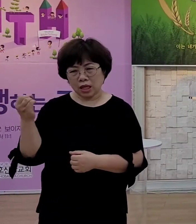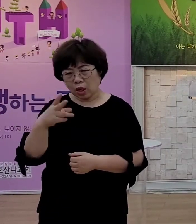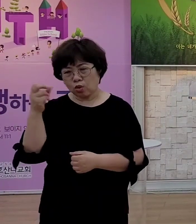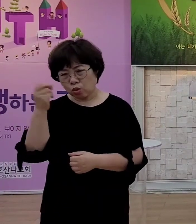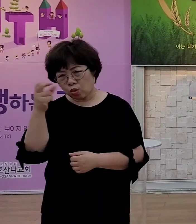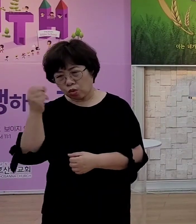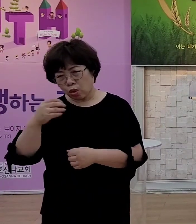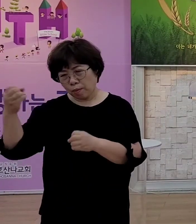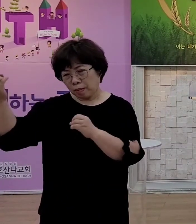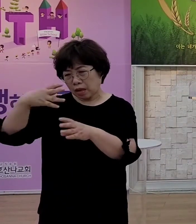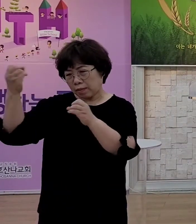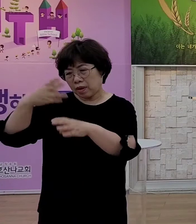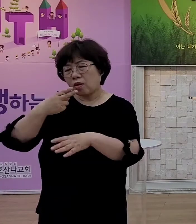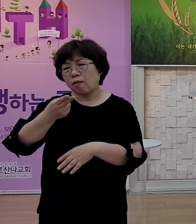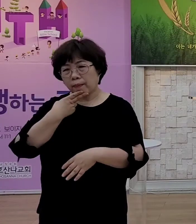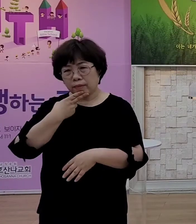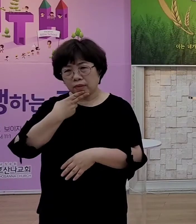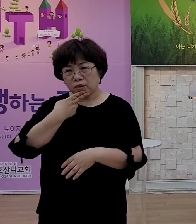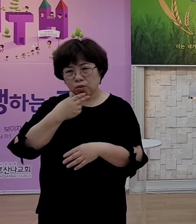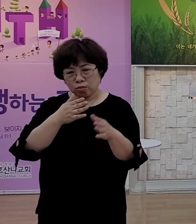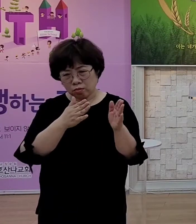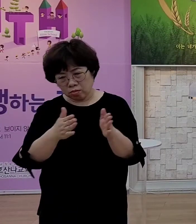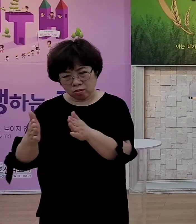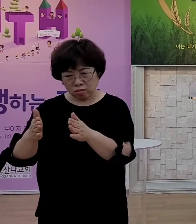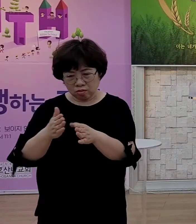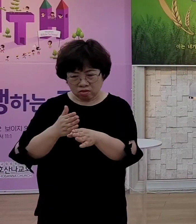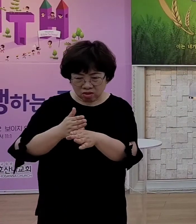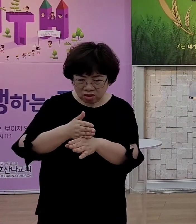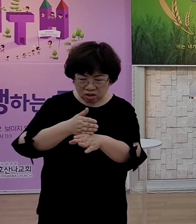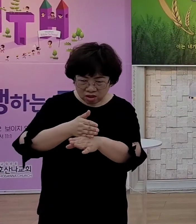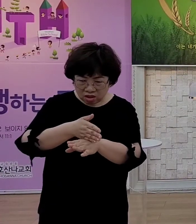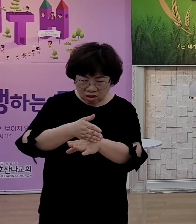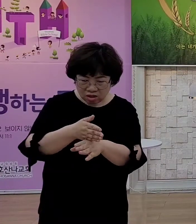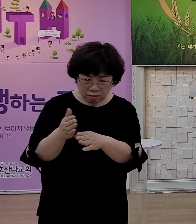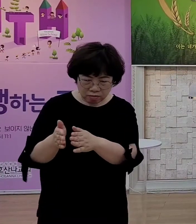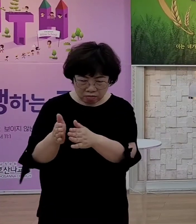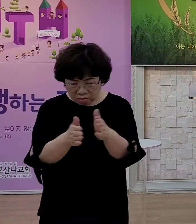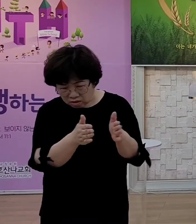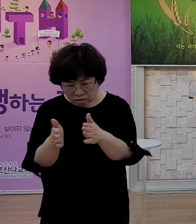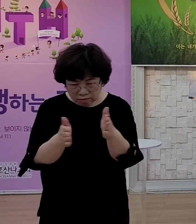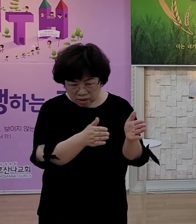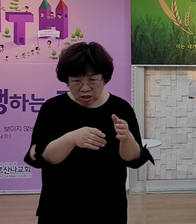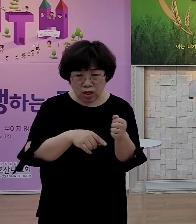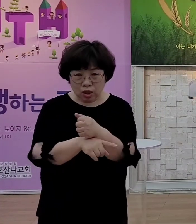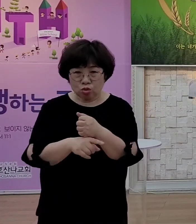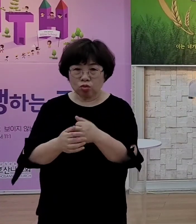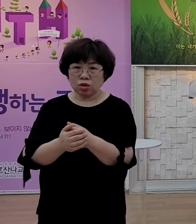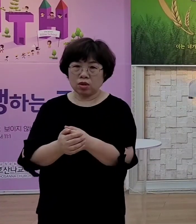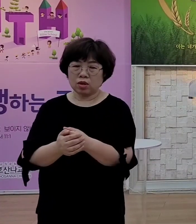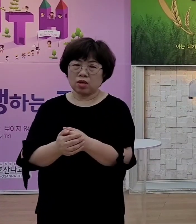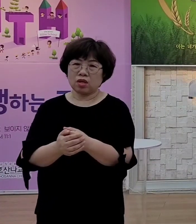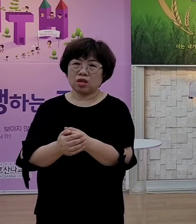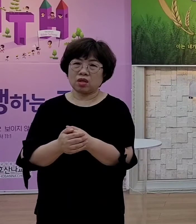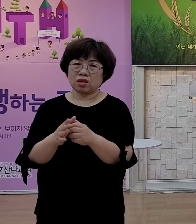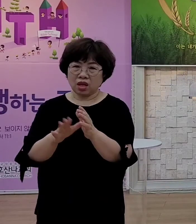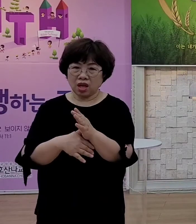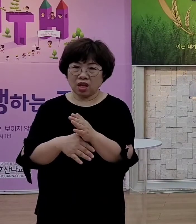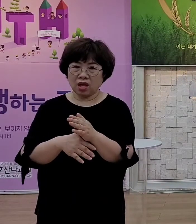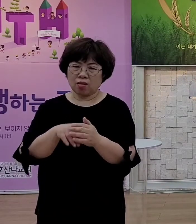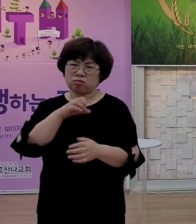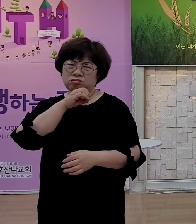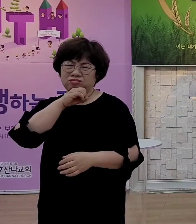이렇게 지연되는 이유가 뭘까? 그럴 때 우리 마음 가운데 자꾸 원망과 불평이 날 때가 있잖아요. 그게